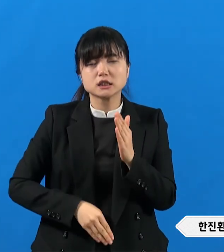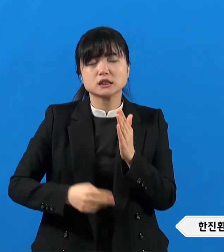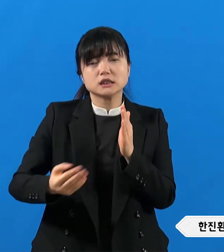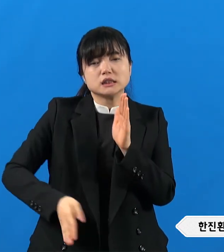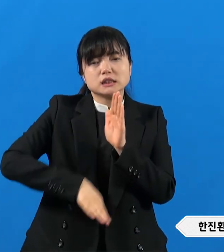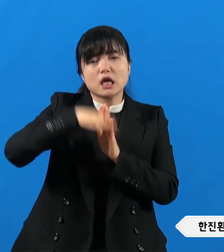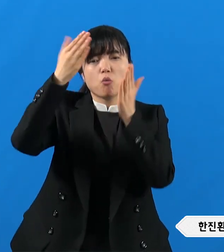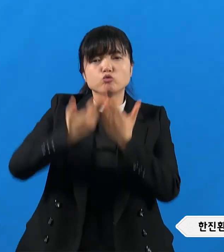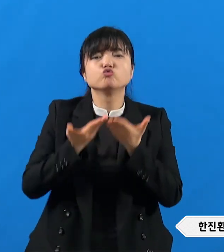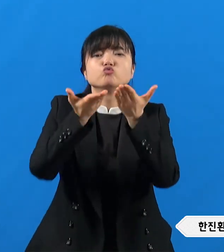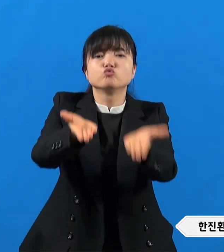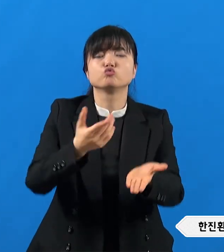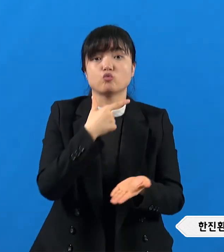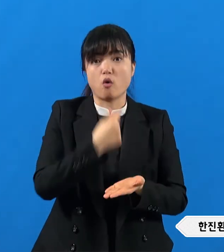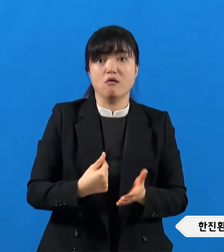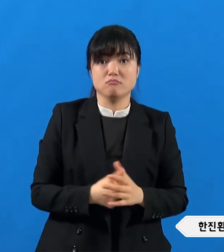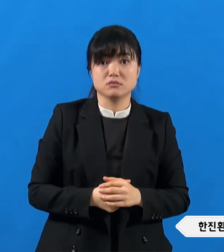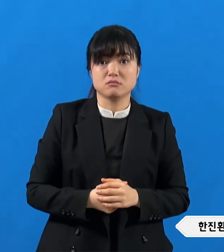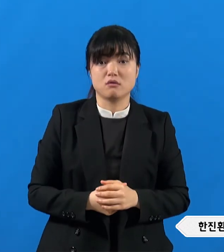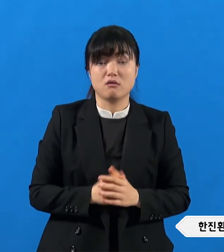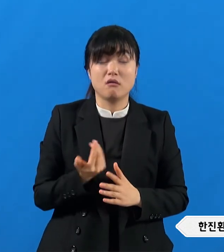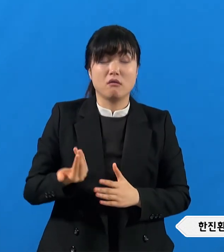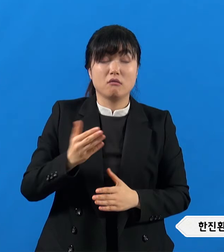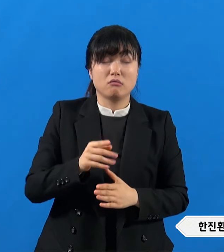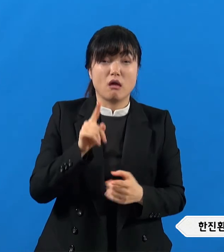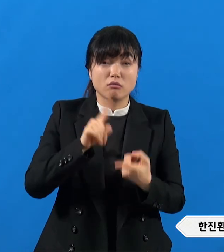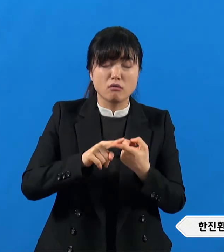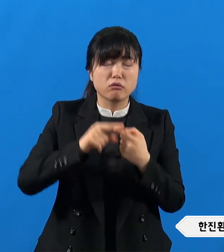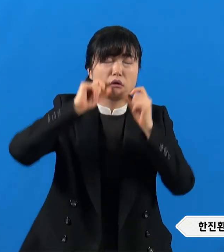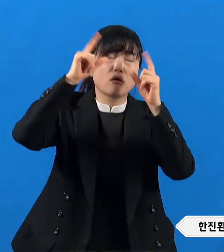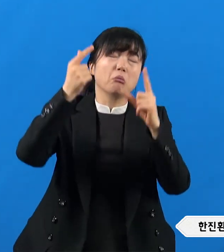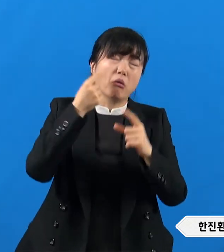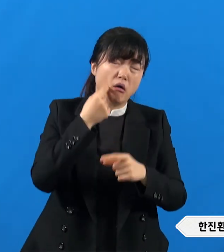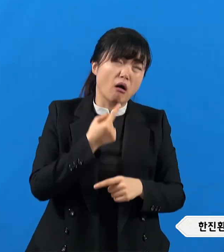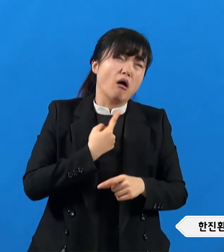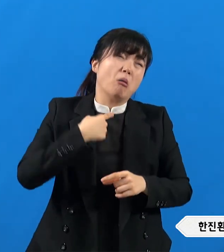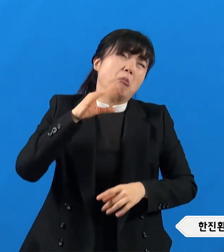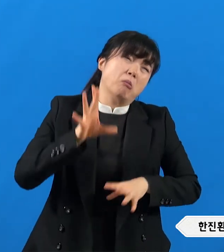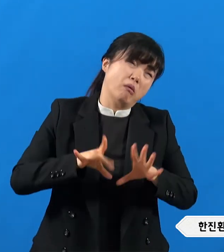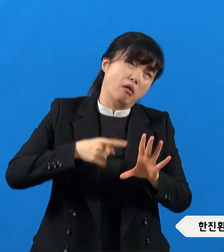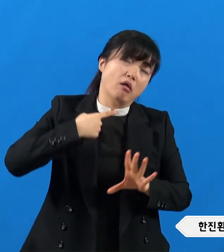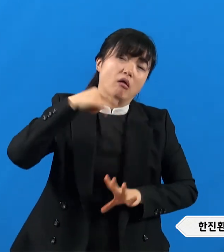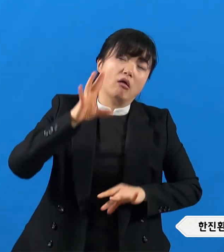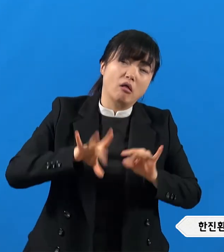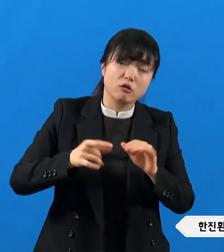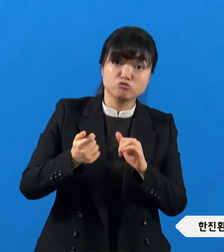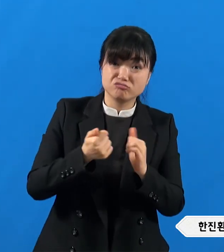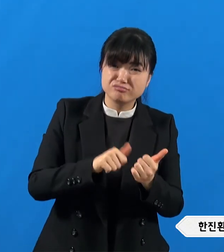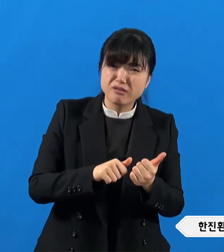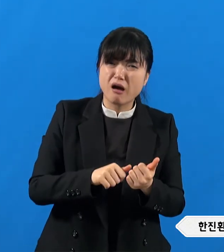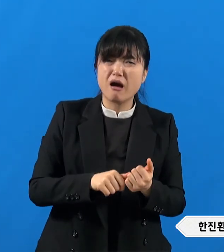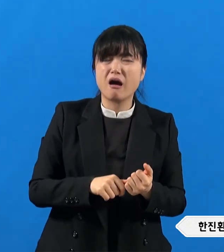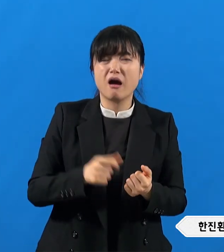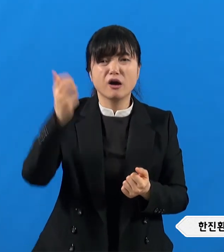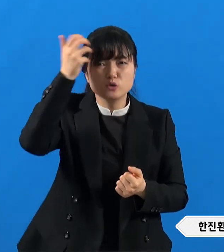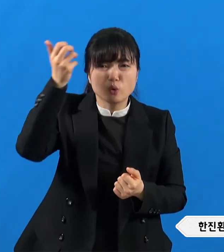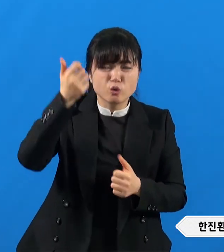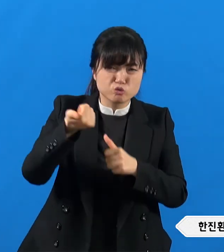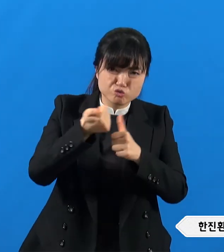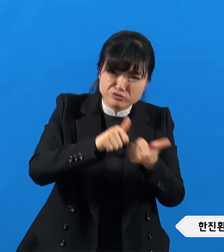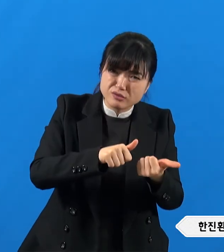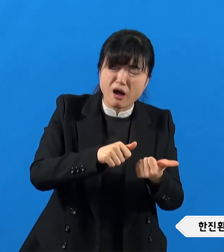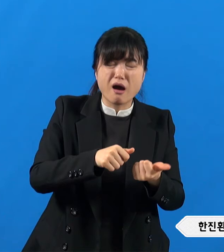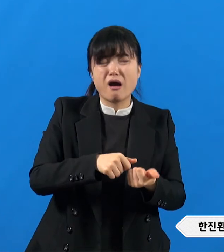원하시는데, 우리는 그것도 알지 못하고 그냥 목이 말라 죽어가고 있다면 그 얼마나 잘못된 일입니까?